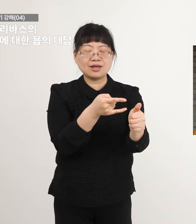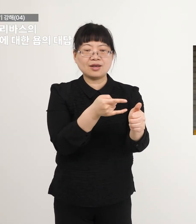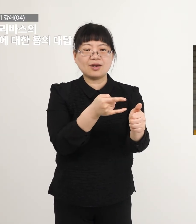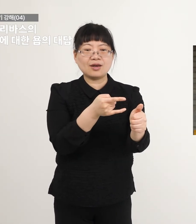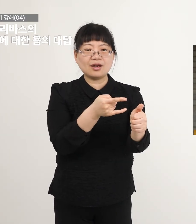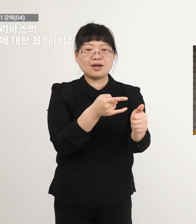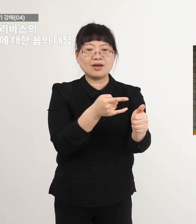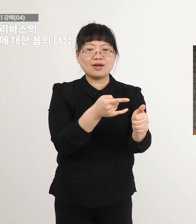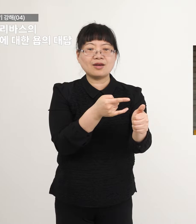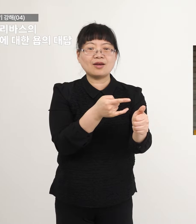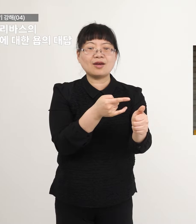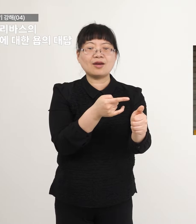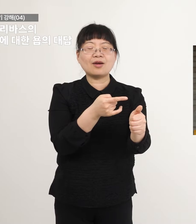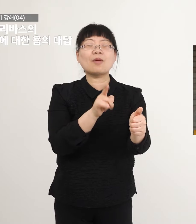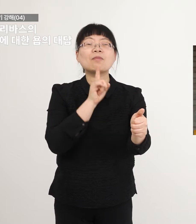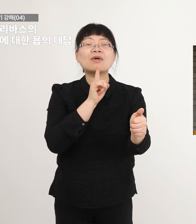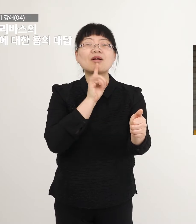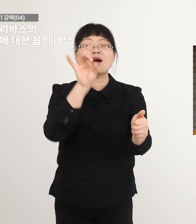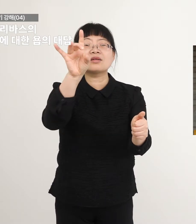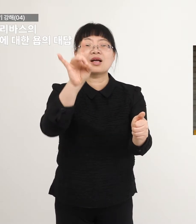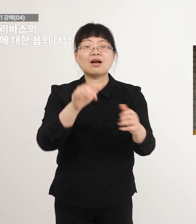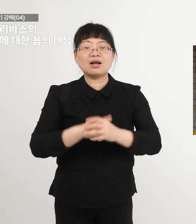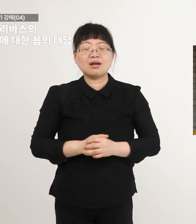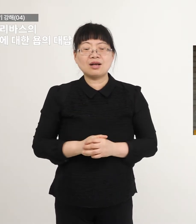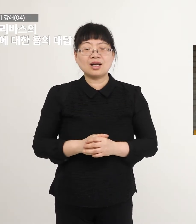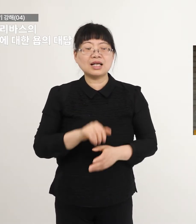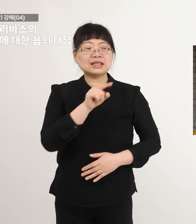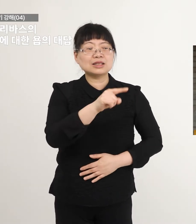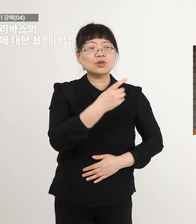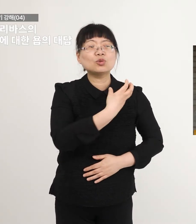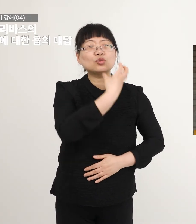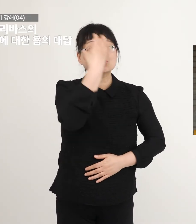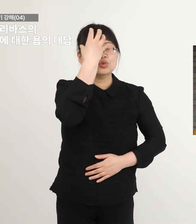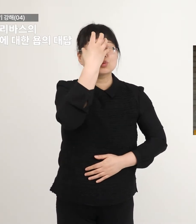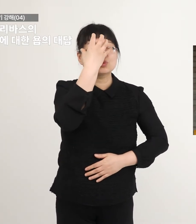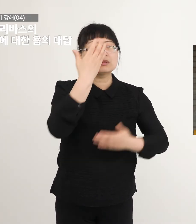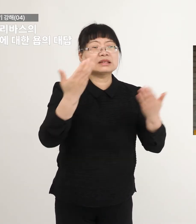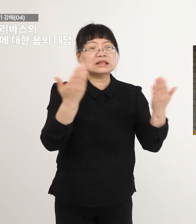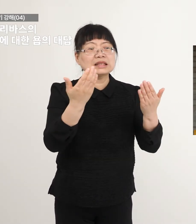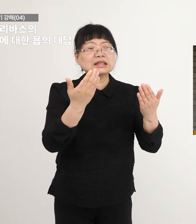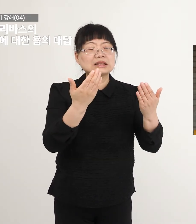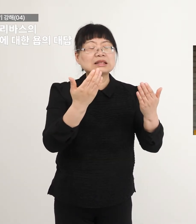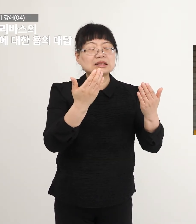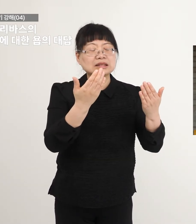합니다. 이때 이 환상을 통해서 네가 주절거렸던 그 말이